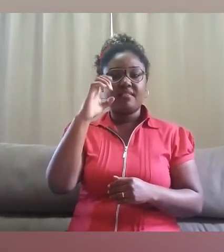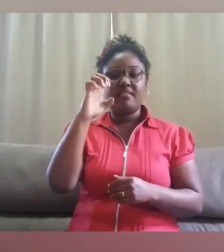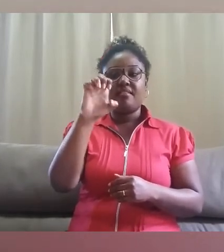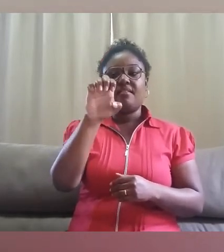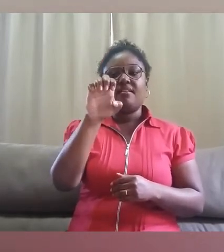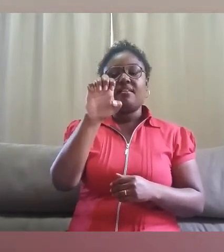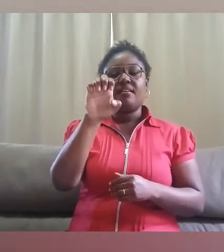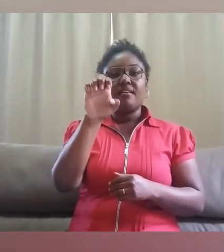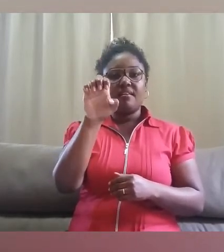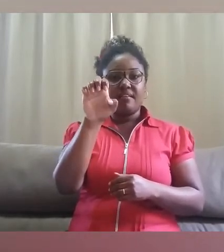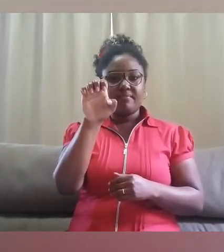E